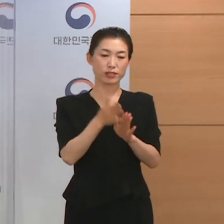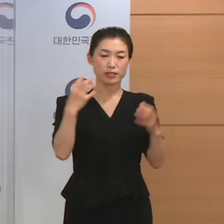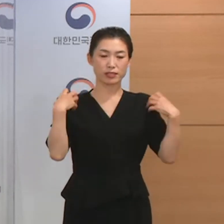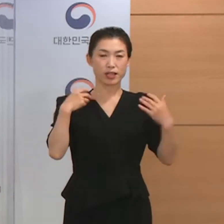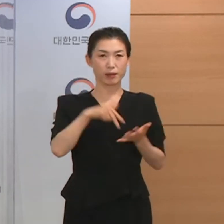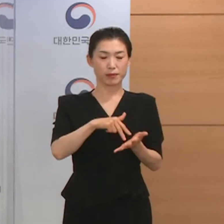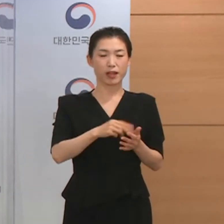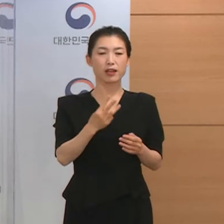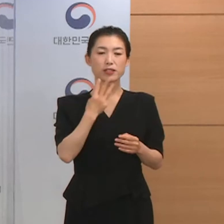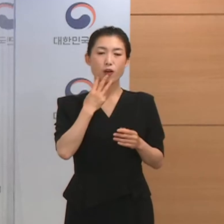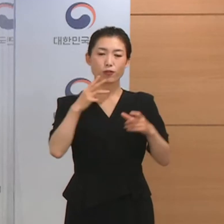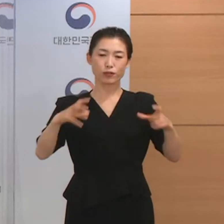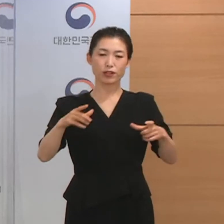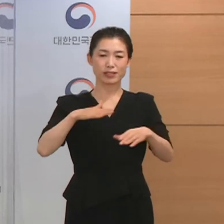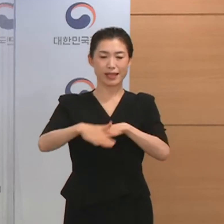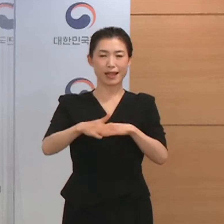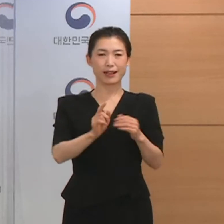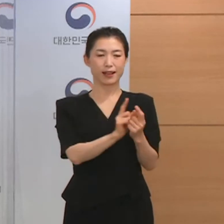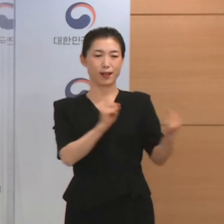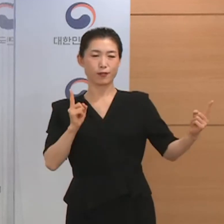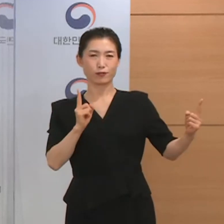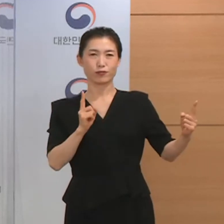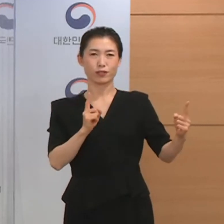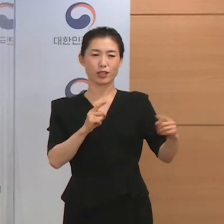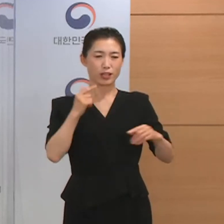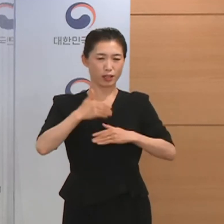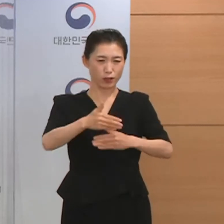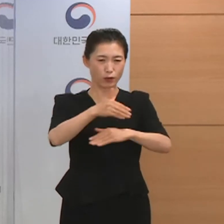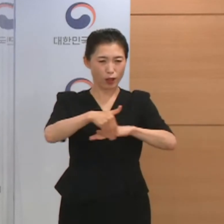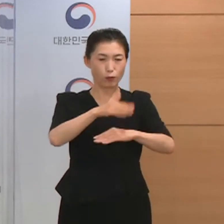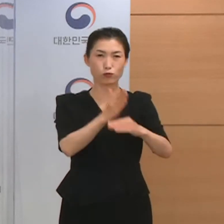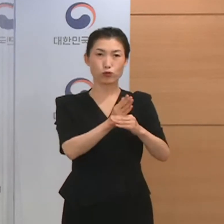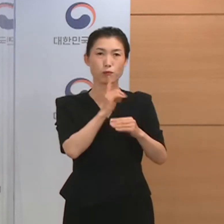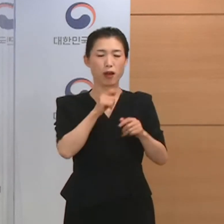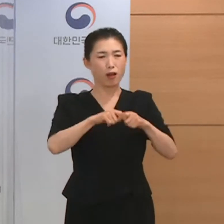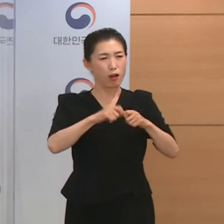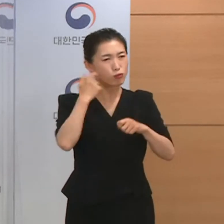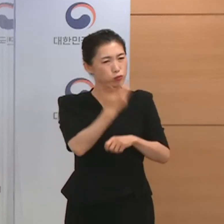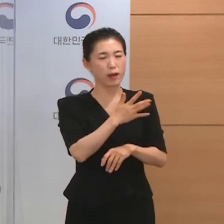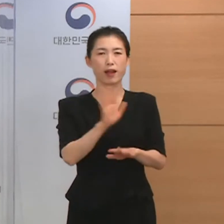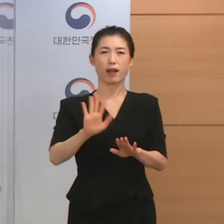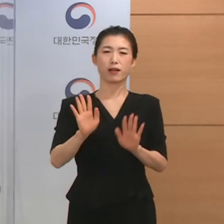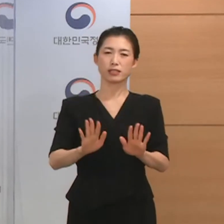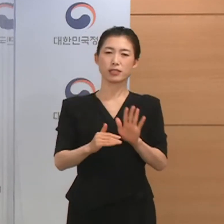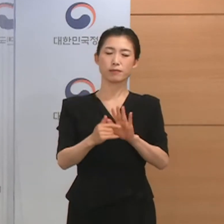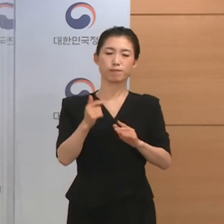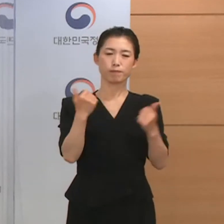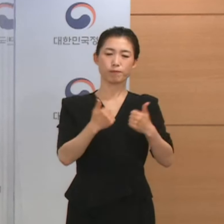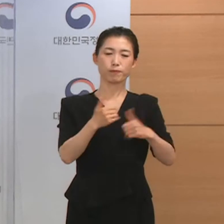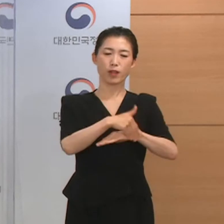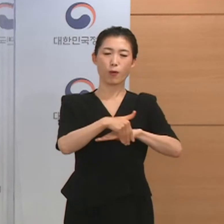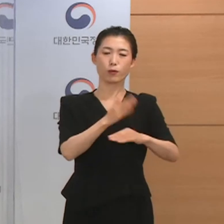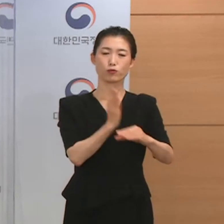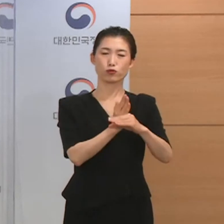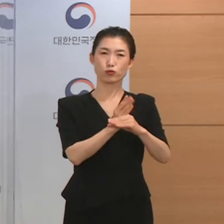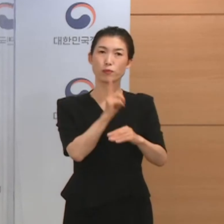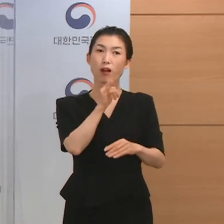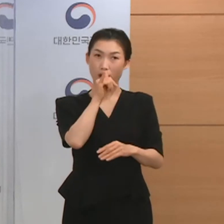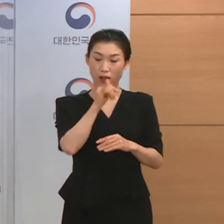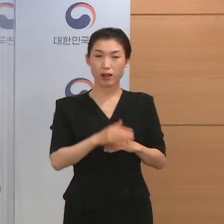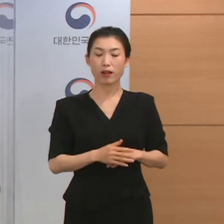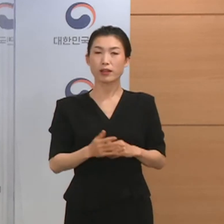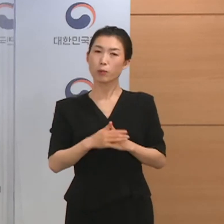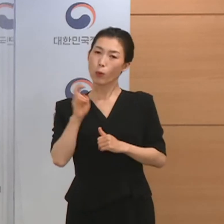거리두기에 대해 정부는 협의 중인 사항이라고 밝힌 바 있습니다. 어디까지 논의가 되었는지 궁금합니다. 7월